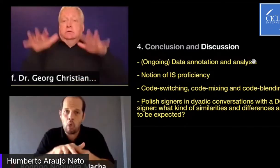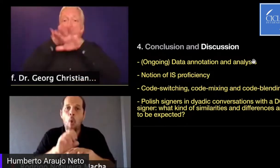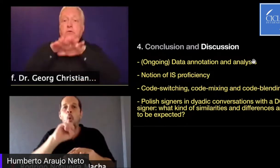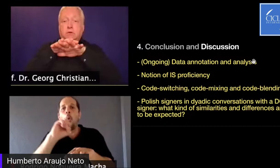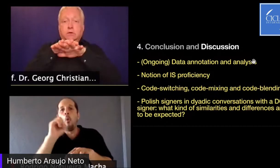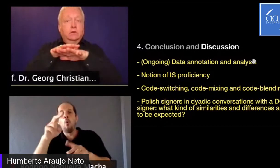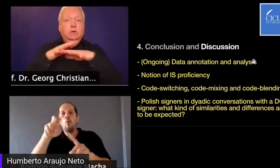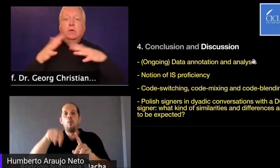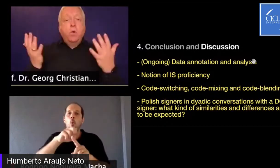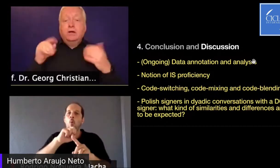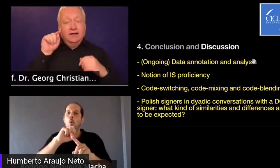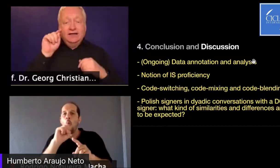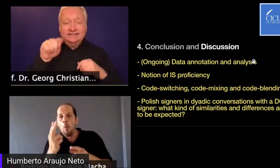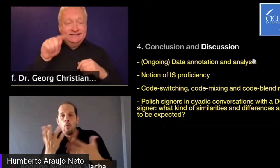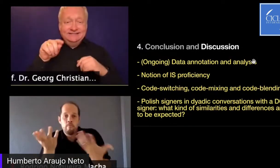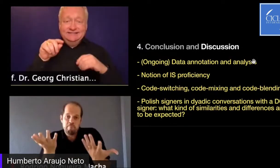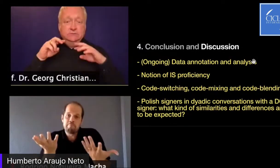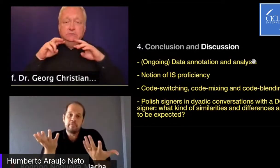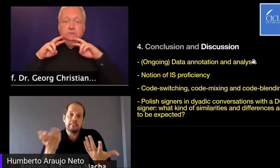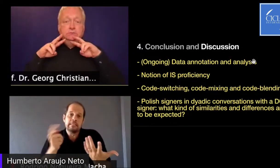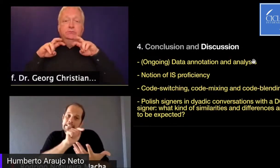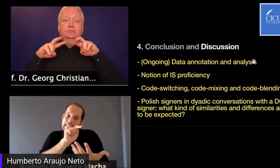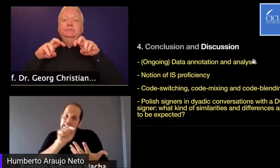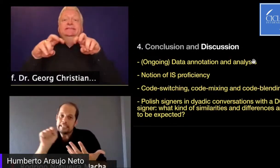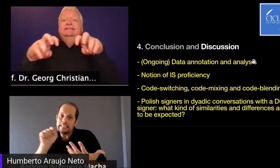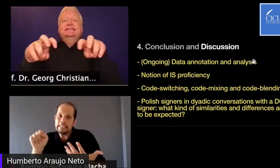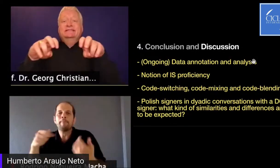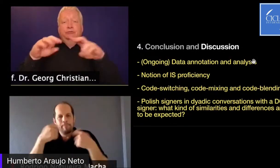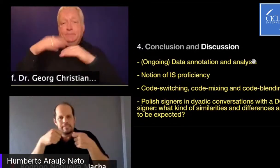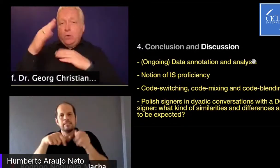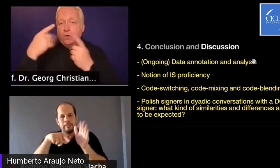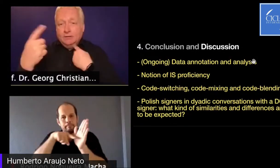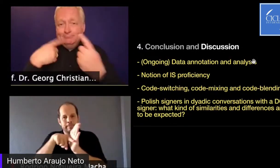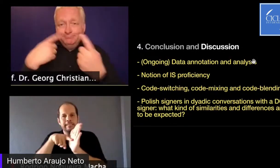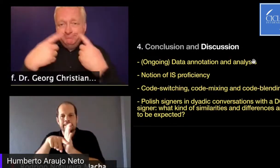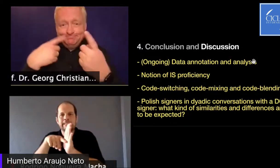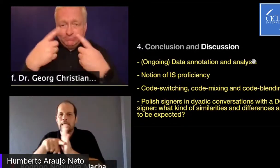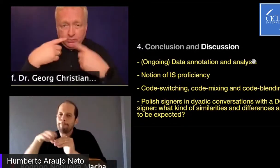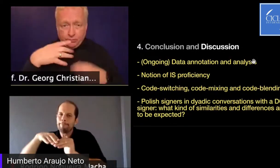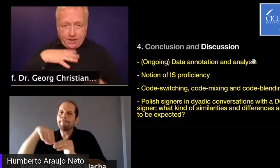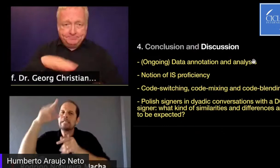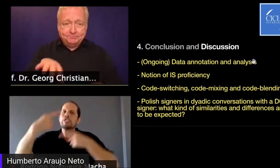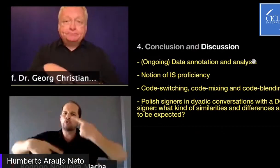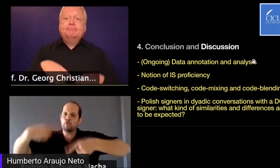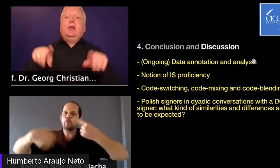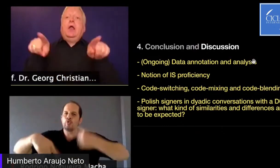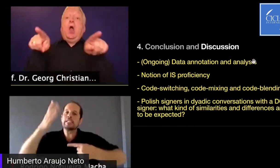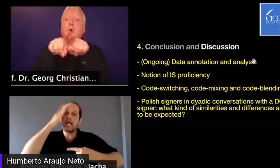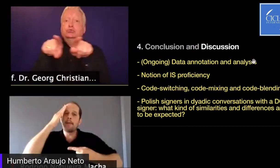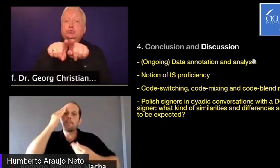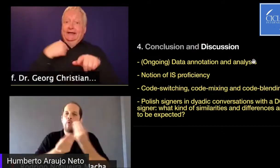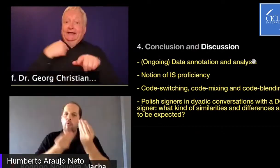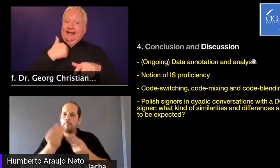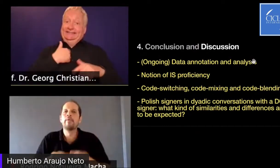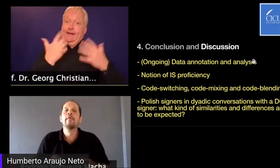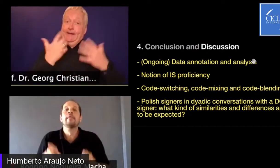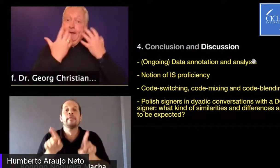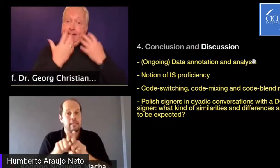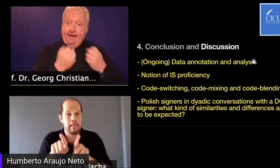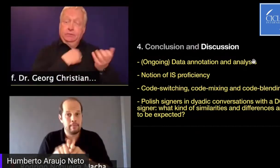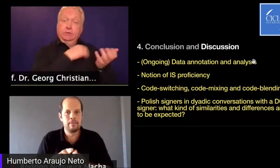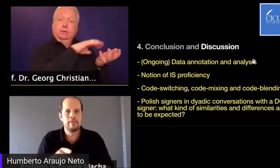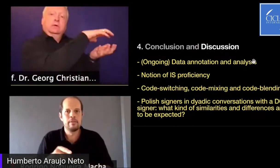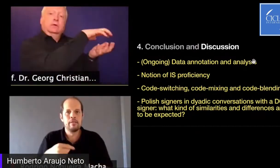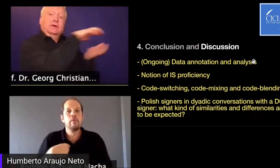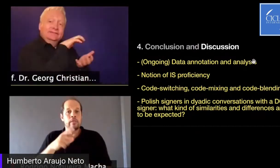ser investigada, e melhor definida, né, nessas trocas todas. Então, são pontos ainda a se considerar.